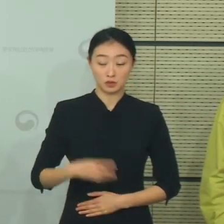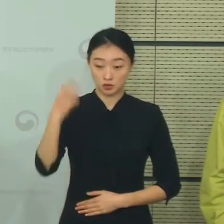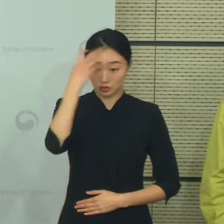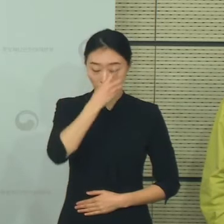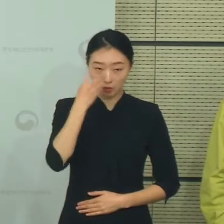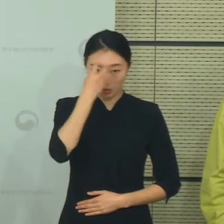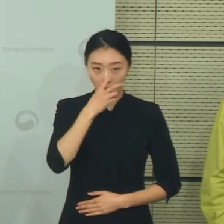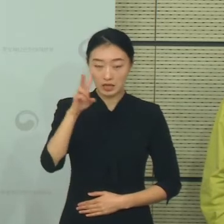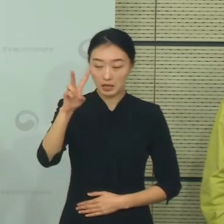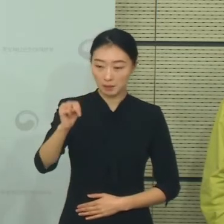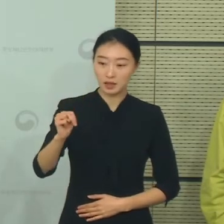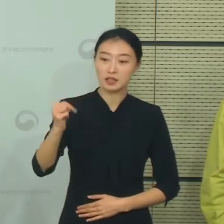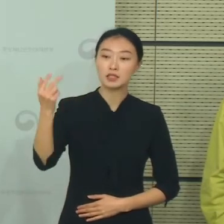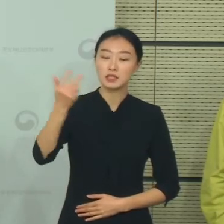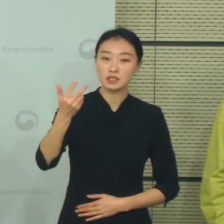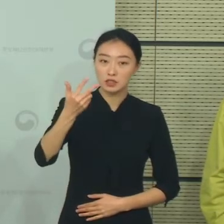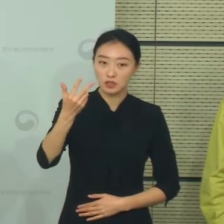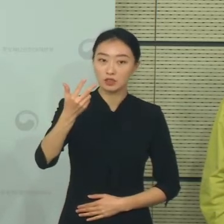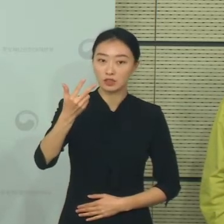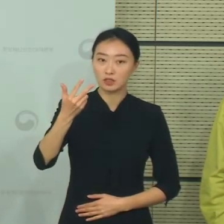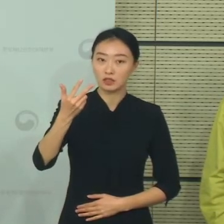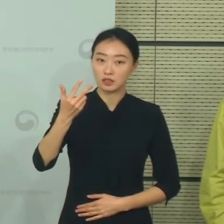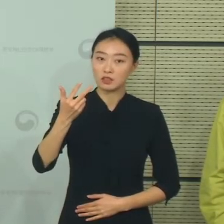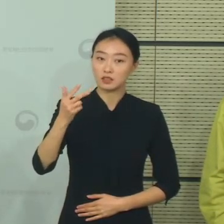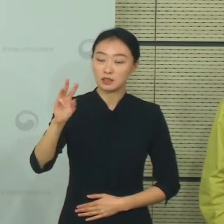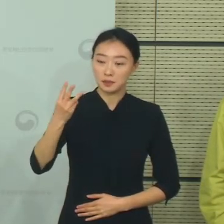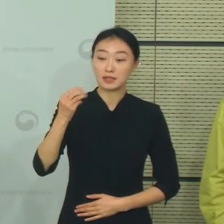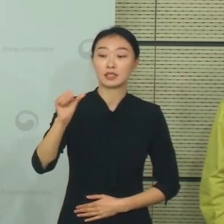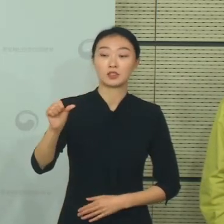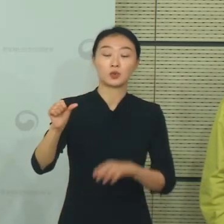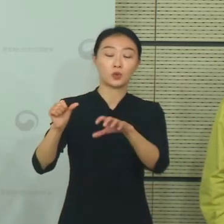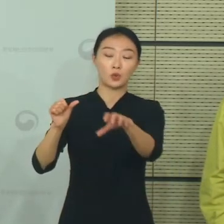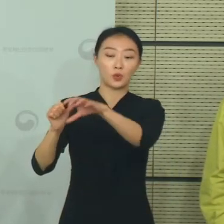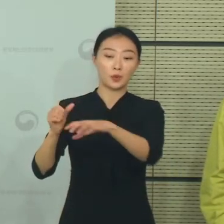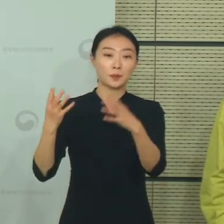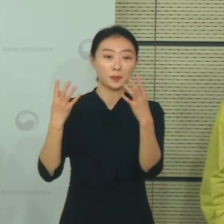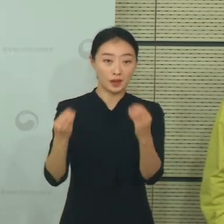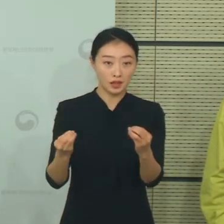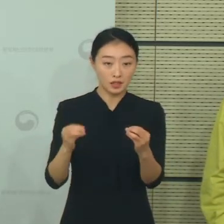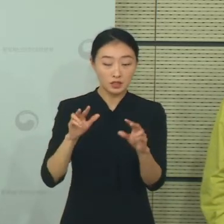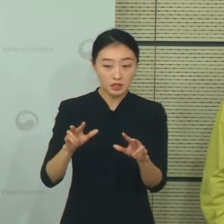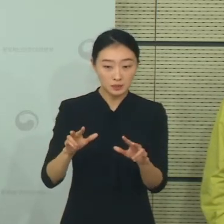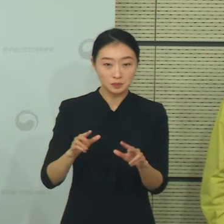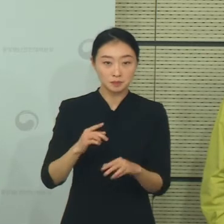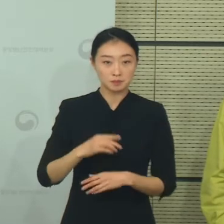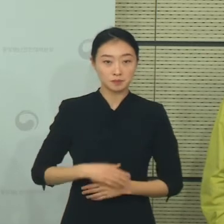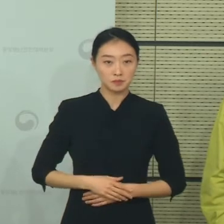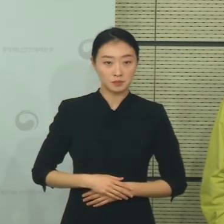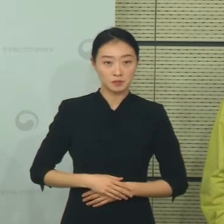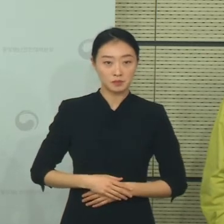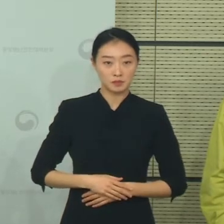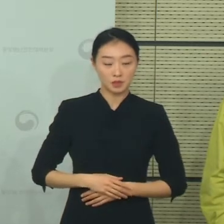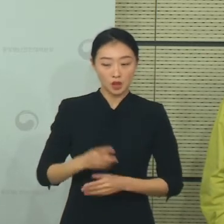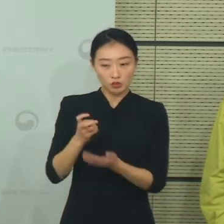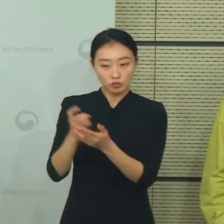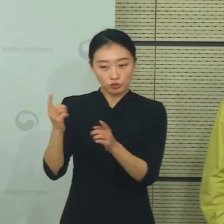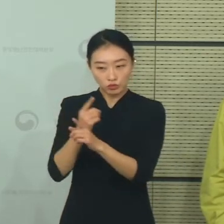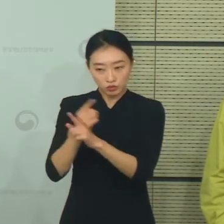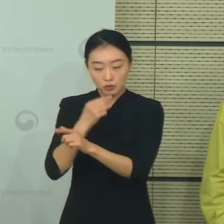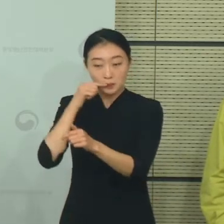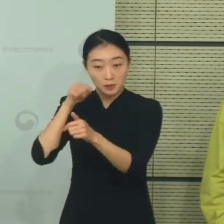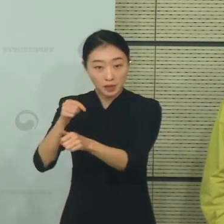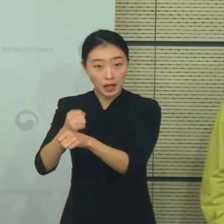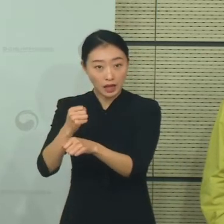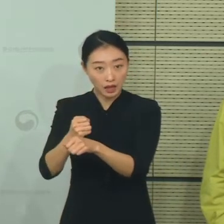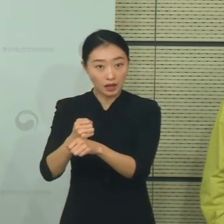점검은 27,405개를 점검을 했고 지금 행정 지도를 한 거는 말씀드린 것처럼 3,185개인데